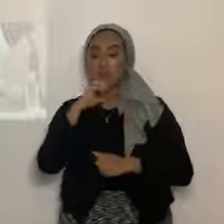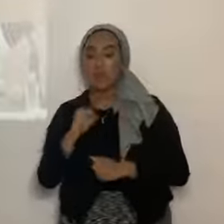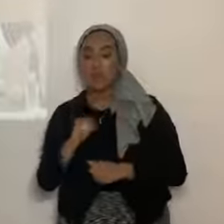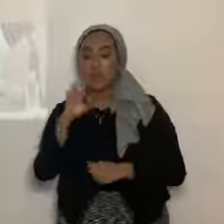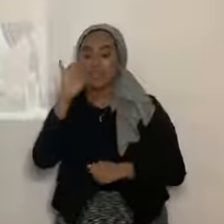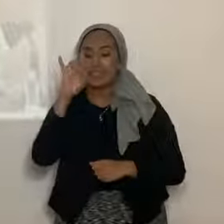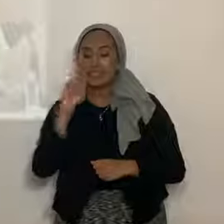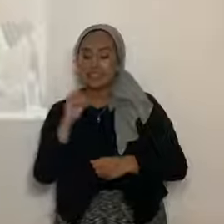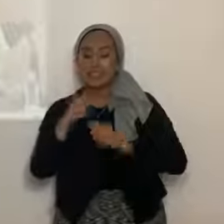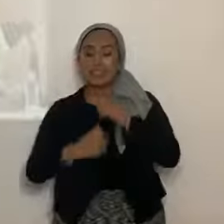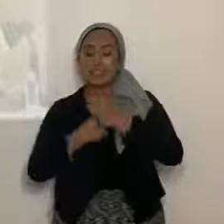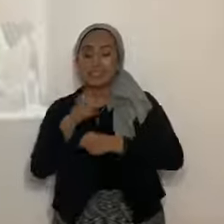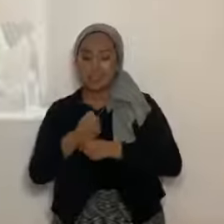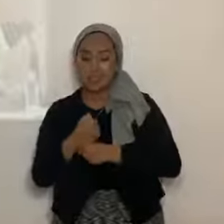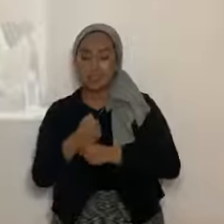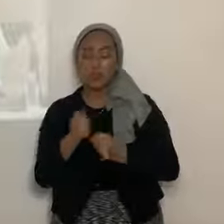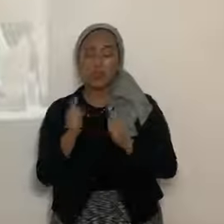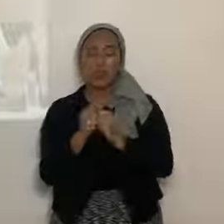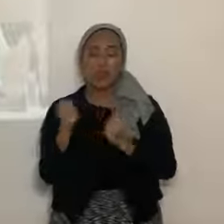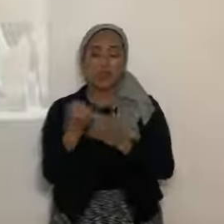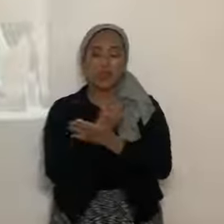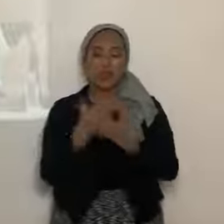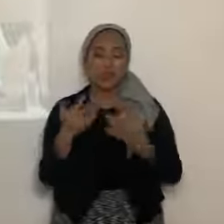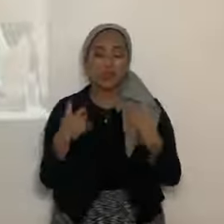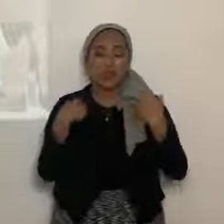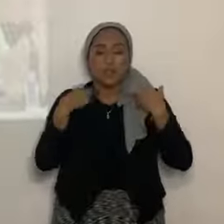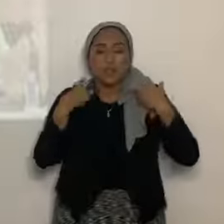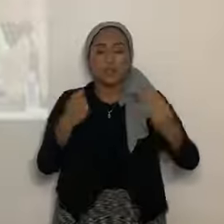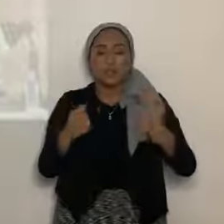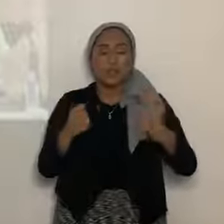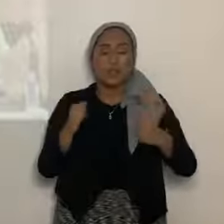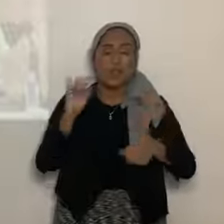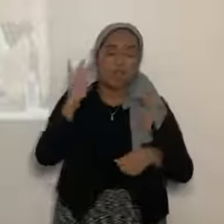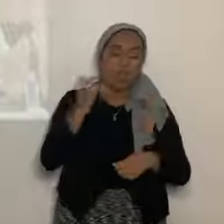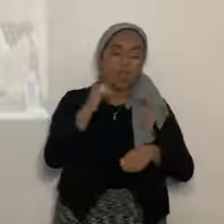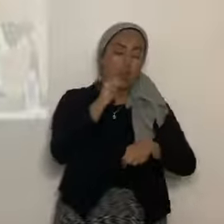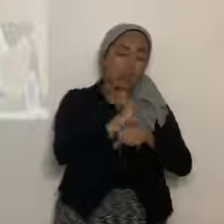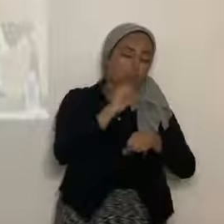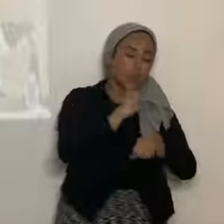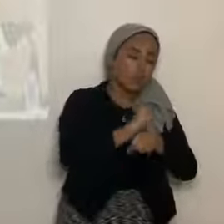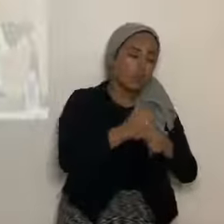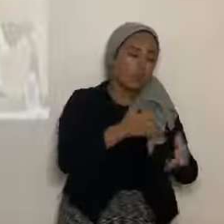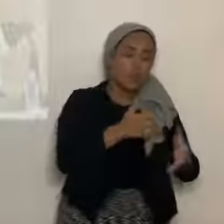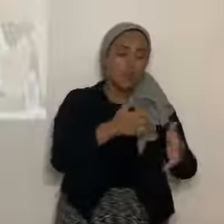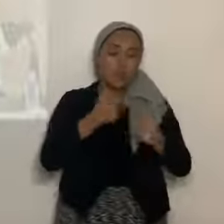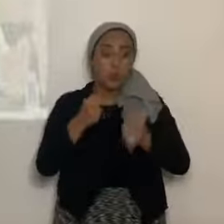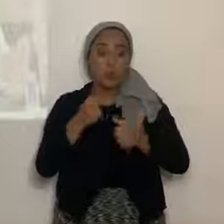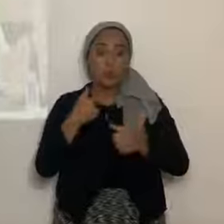80 años. Con todo, su fortaleza es molestia y trabajo, porque pronto pasan y volamos.